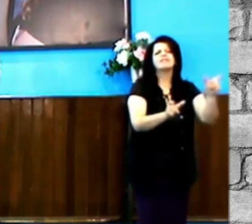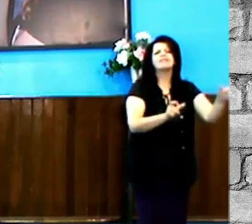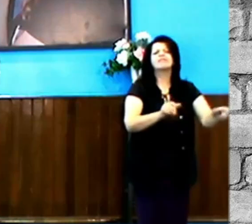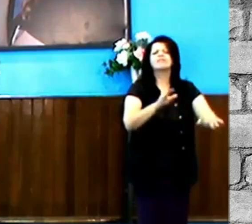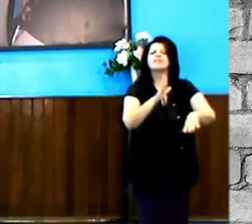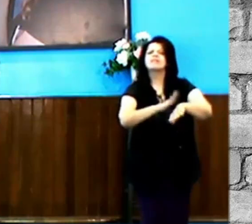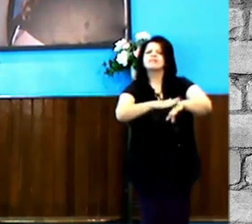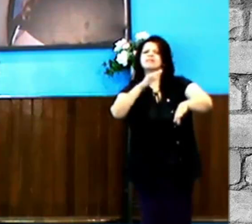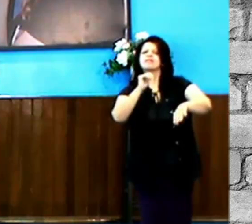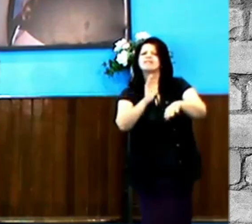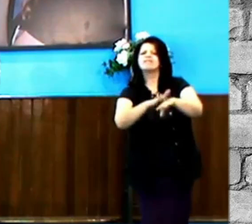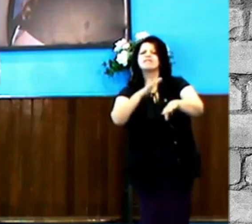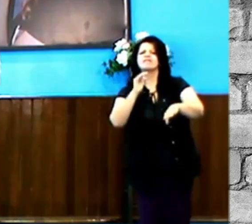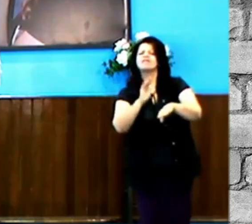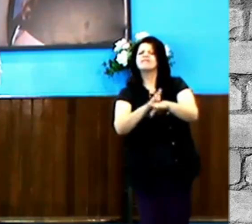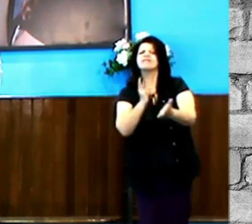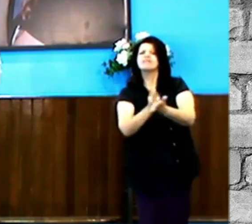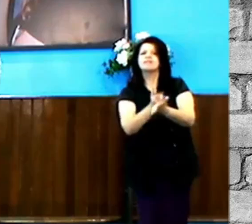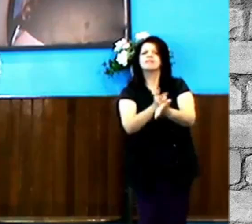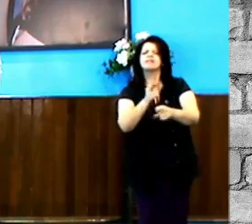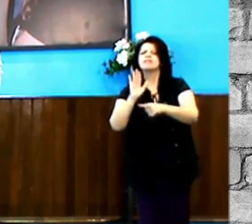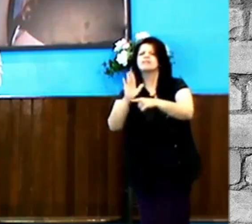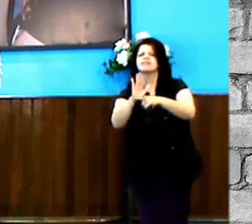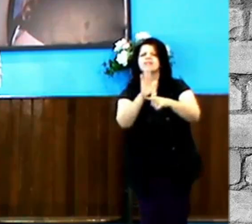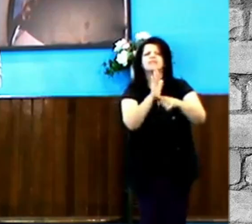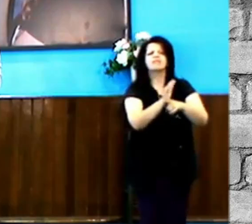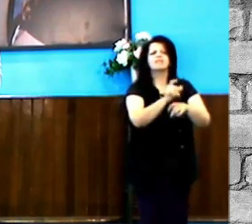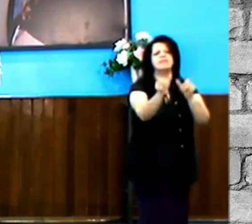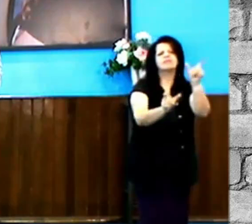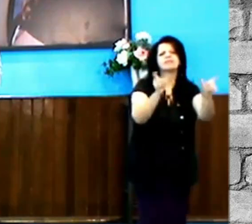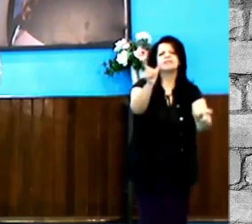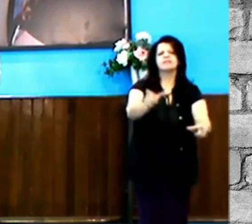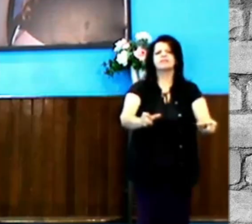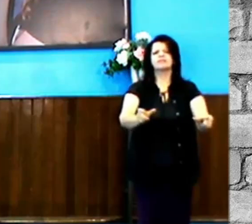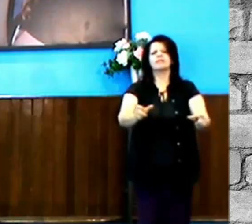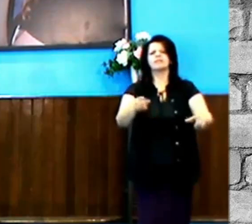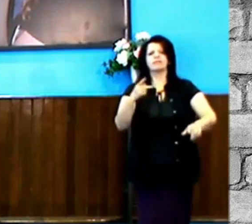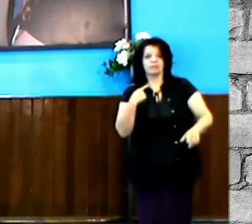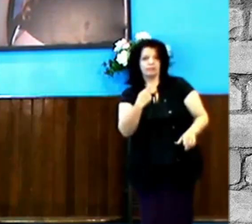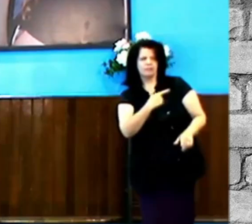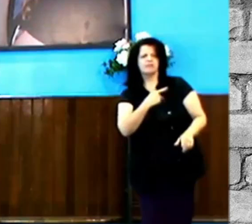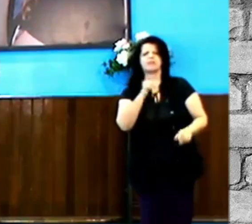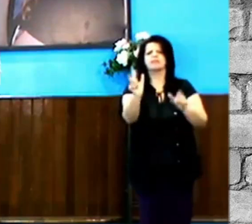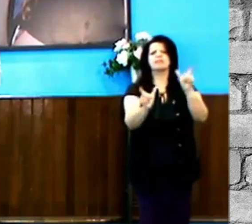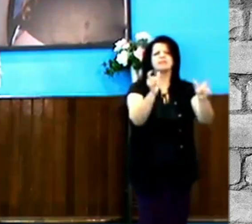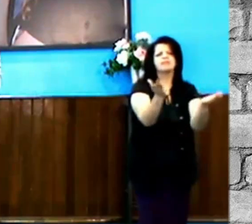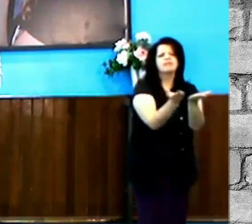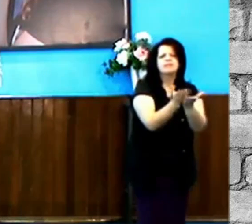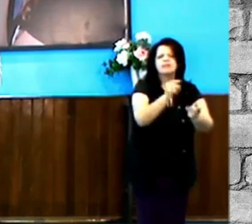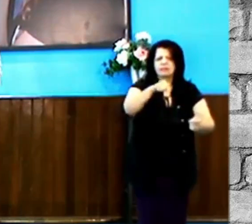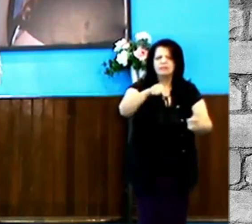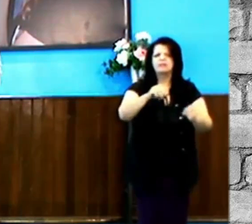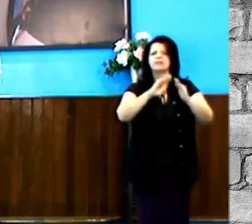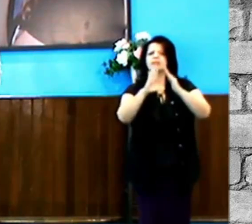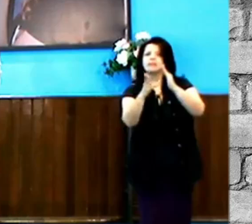de socorrer pessoas. Tanto nós, pastores, como irmãos da igreja, estão dando estudos bíblicos para várias pessoas, estão